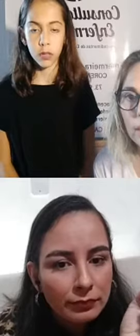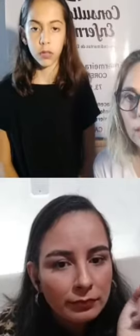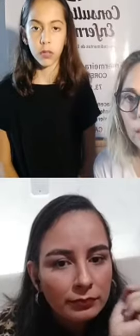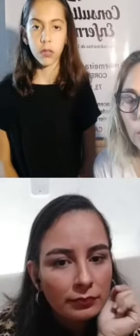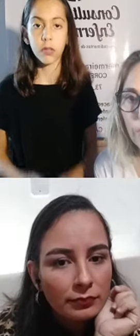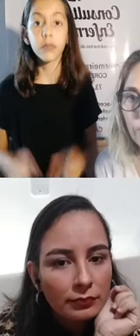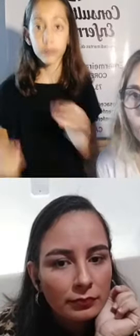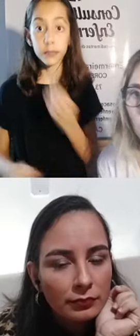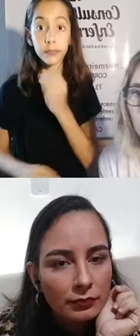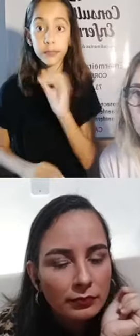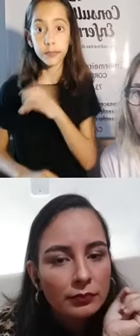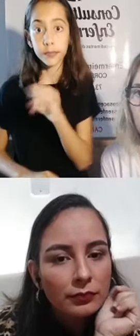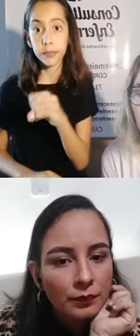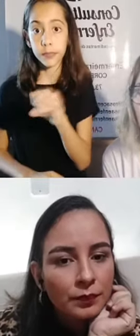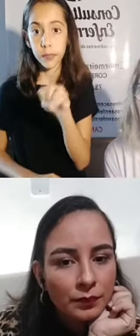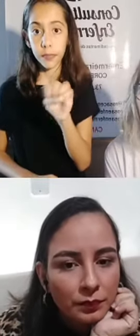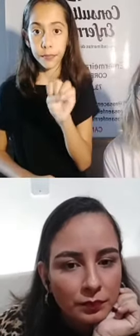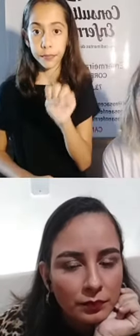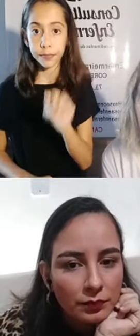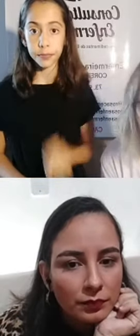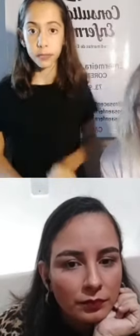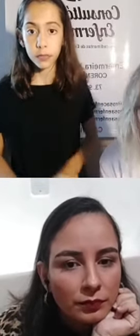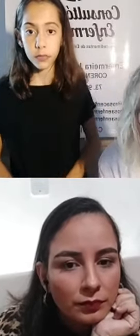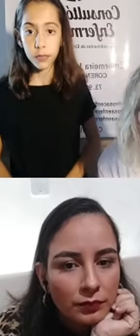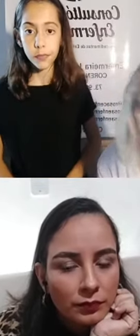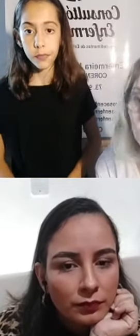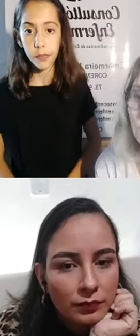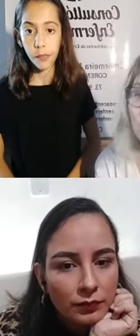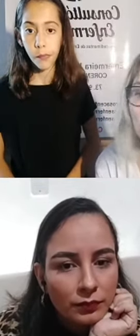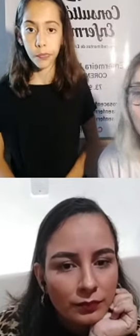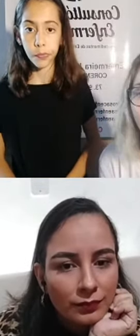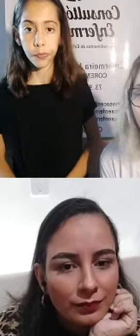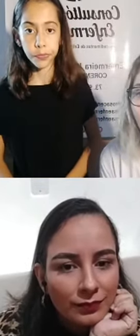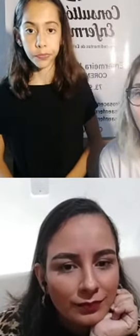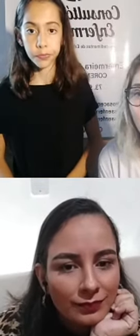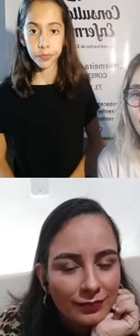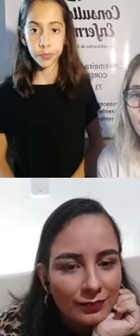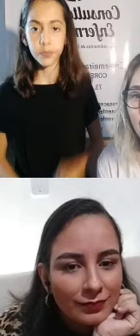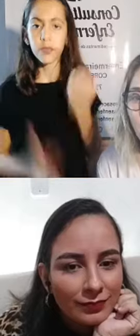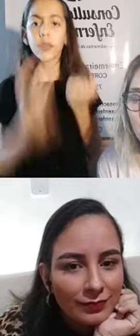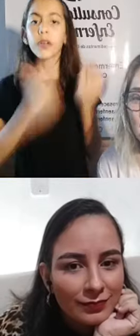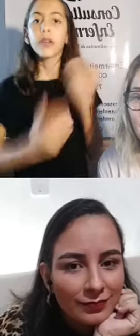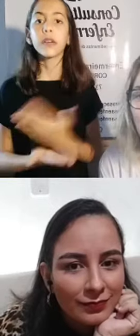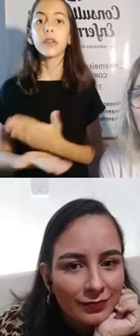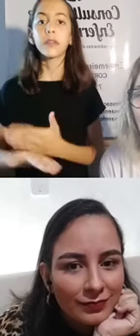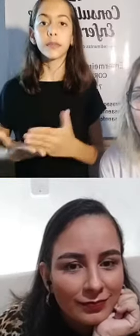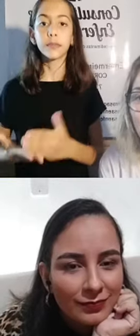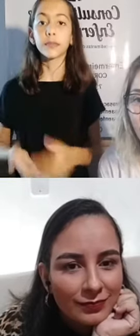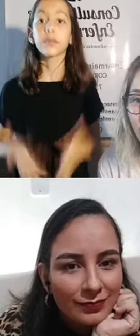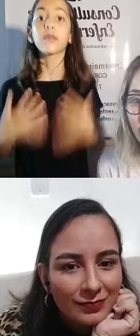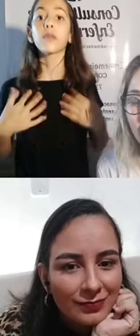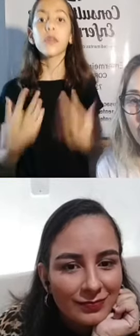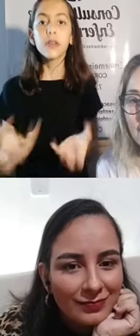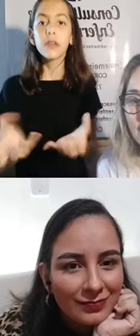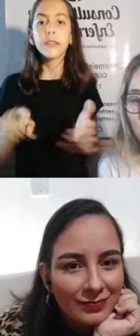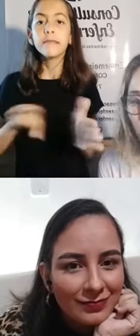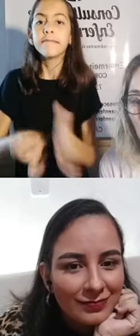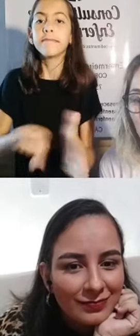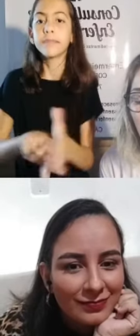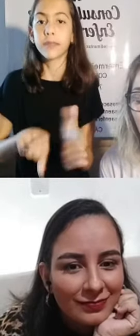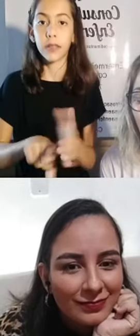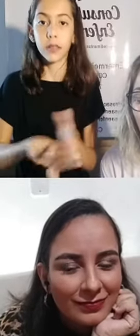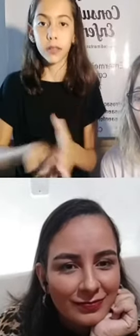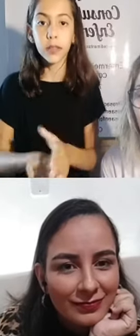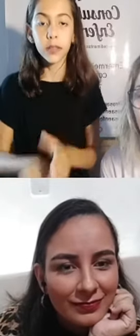Agora sim, tá perfeito. Darluce, antes da gente iniciar, eu gostaria de perguntar, né, assim,